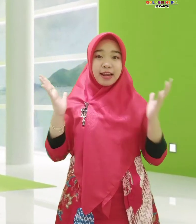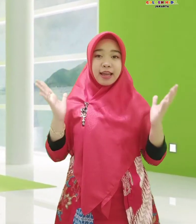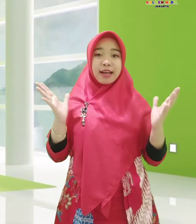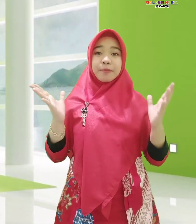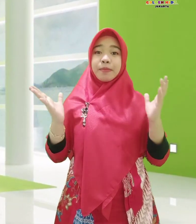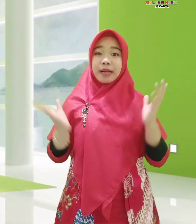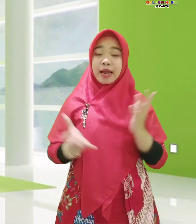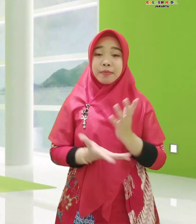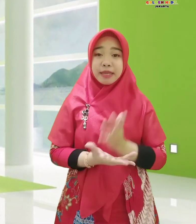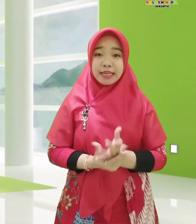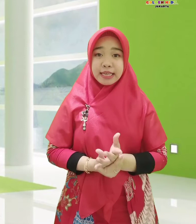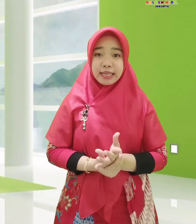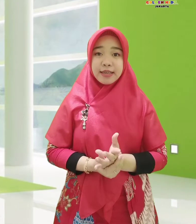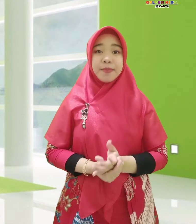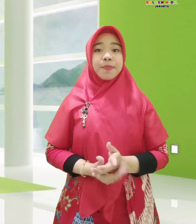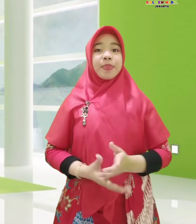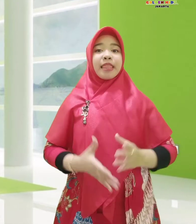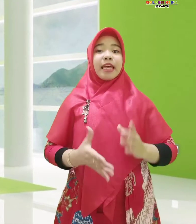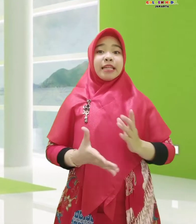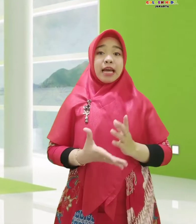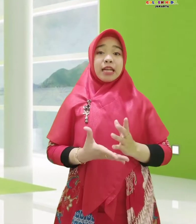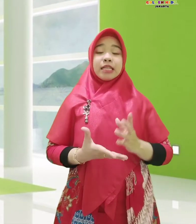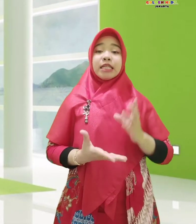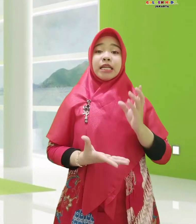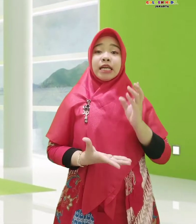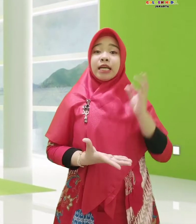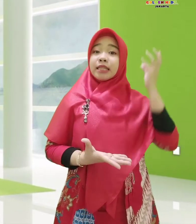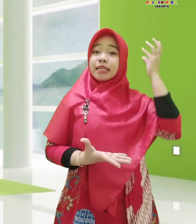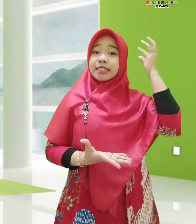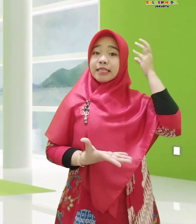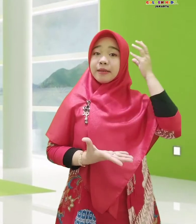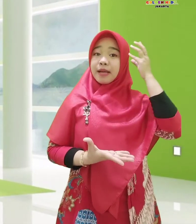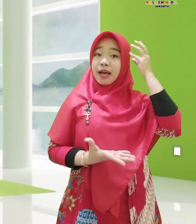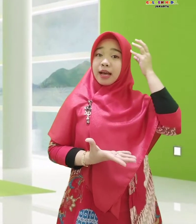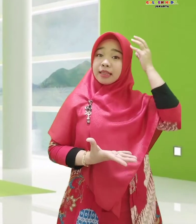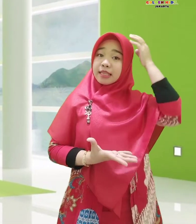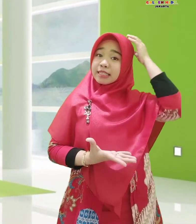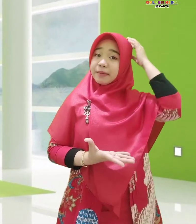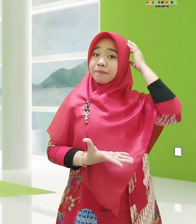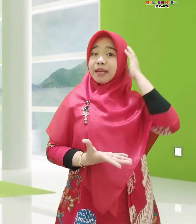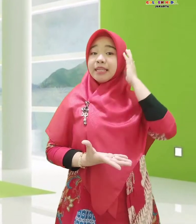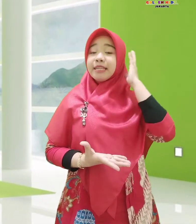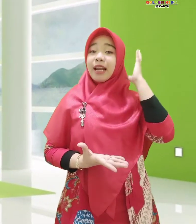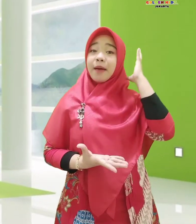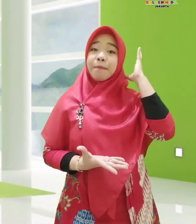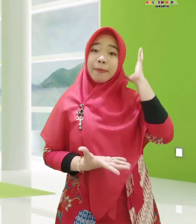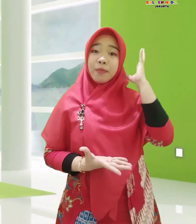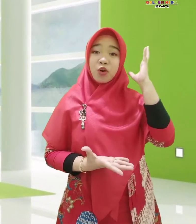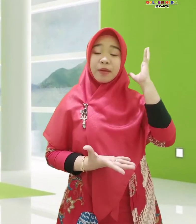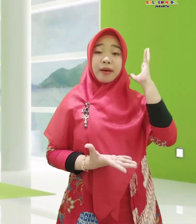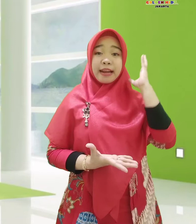yang mereka miliki dan akan tersimpan di dalam memori